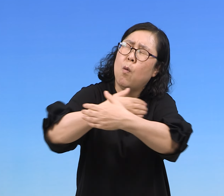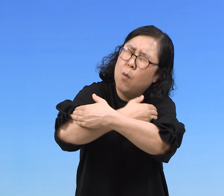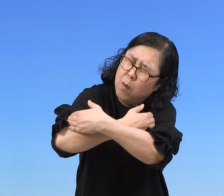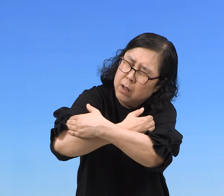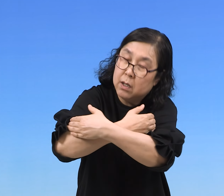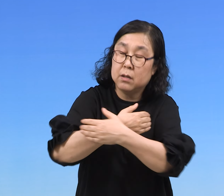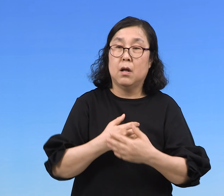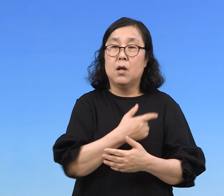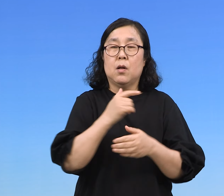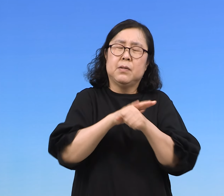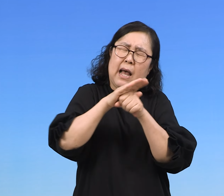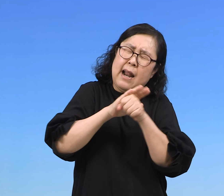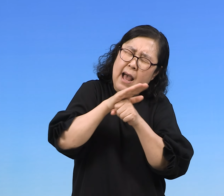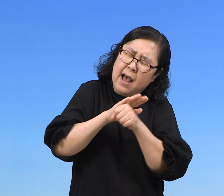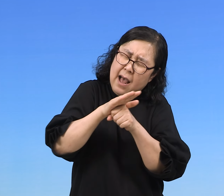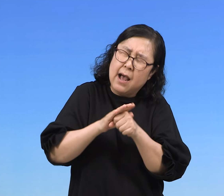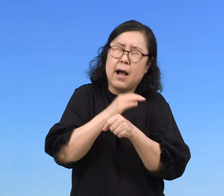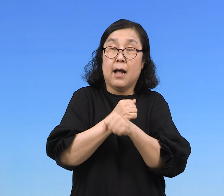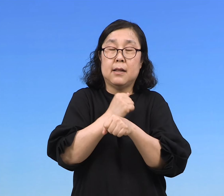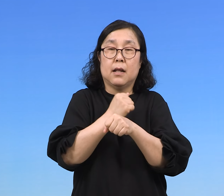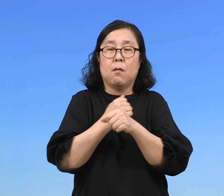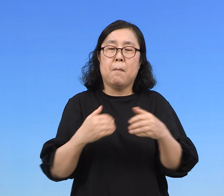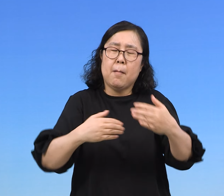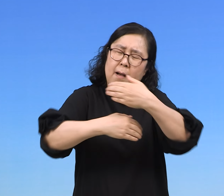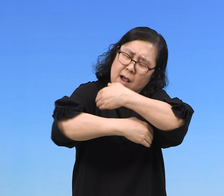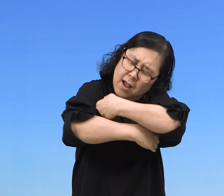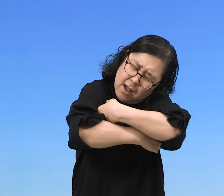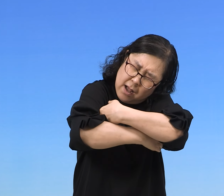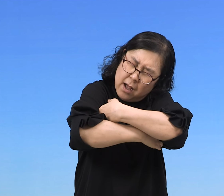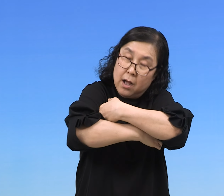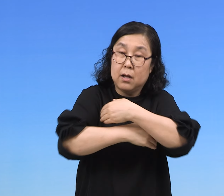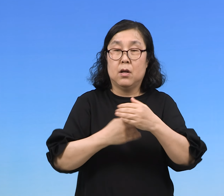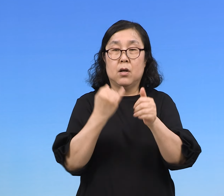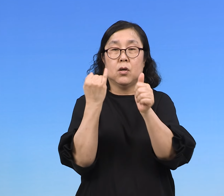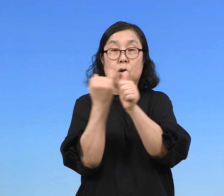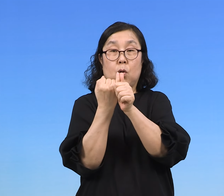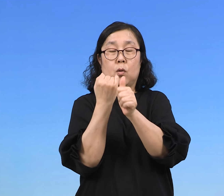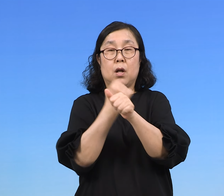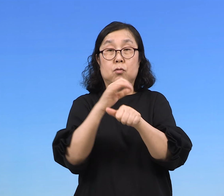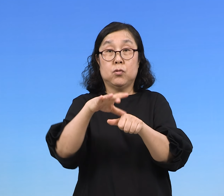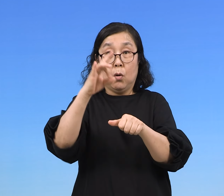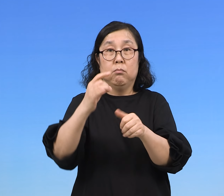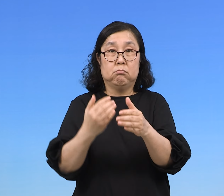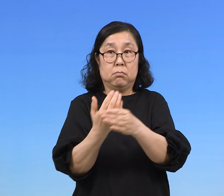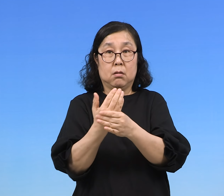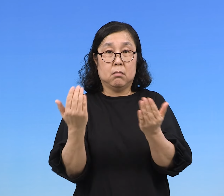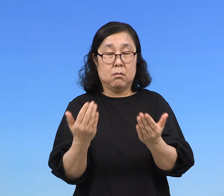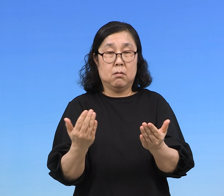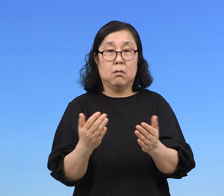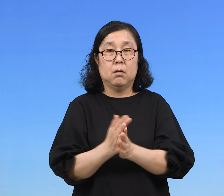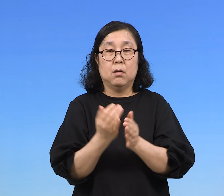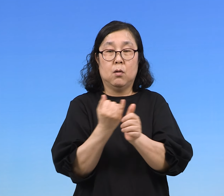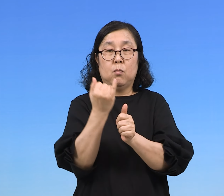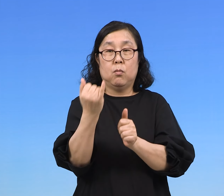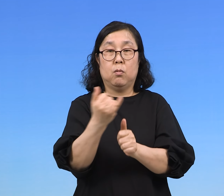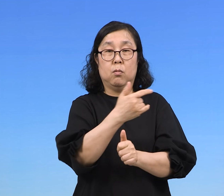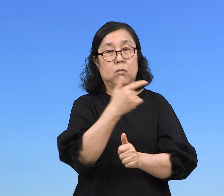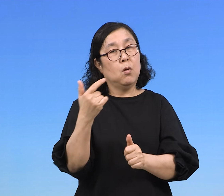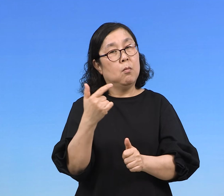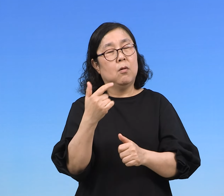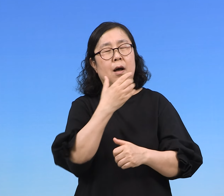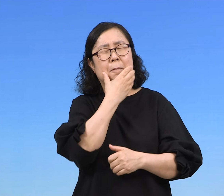안는 거예요. 너무 사랑한다고 막 부둥켜 안으면서 사랑을 고백하고, 이게 결혼하고 처음 있는 일입니다. 그래서 이 남